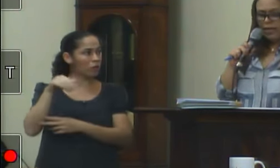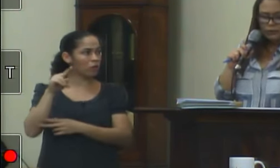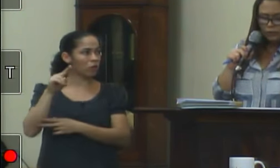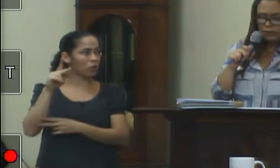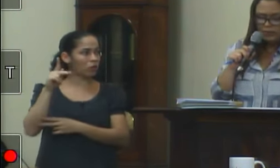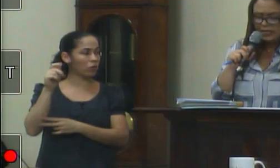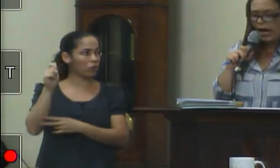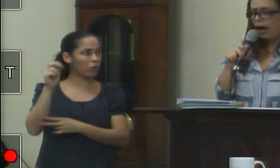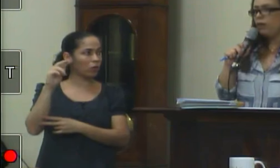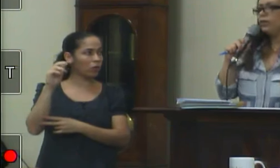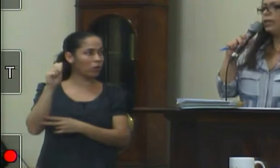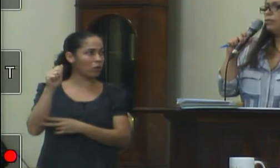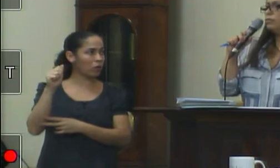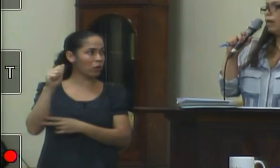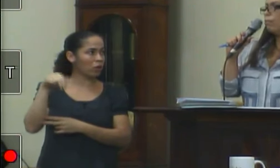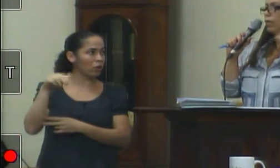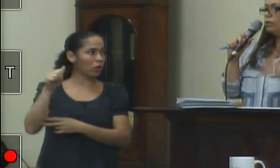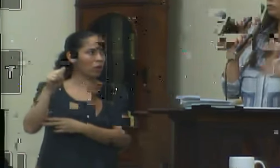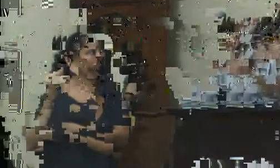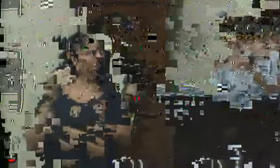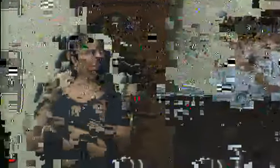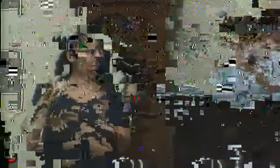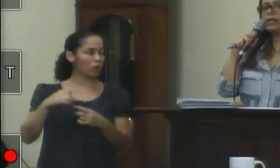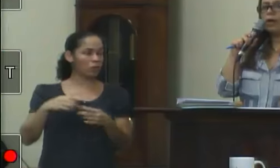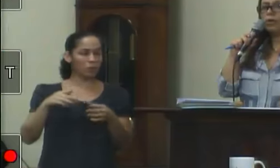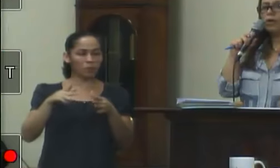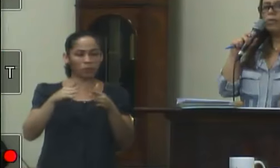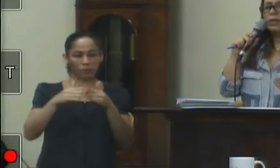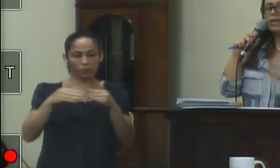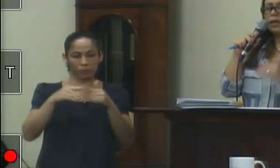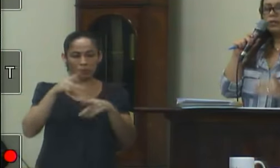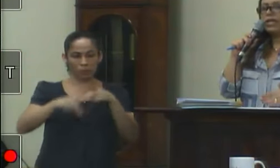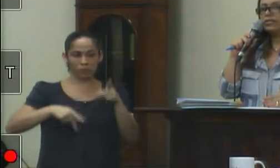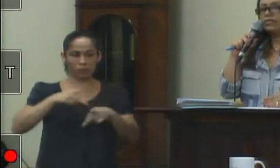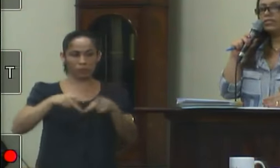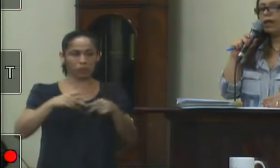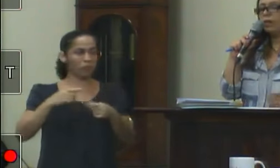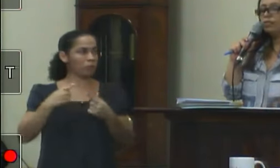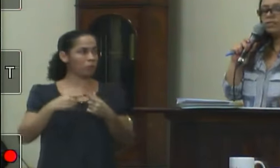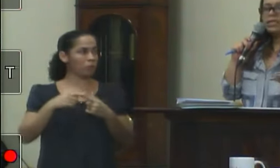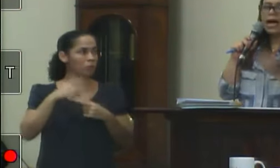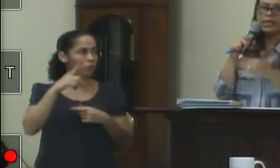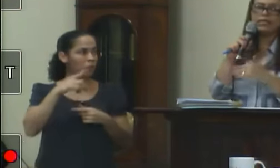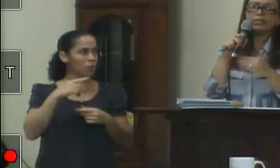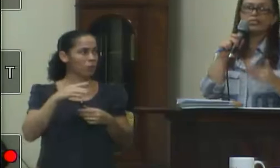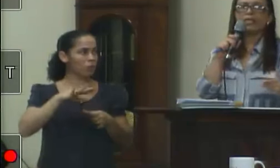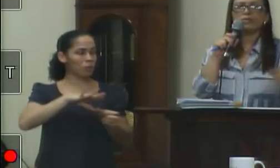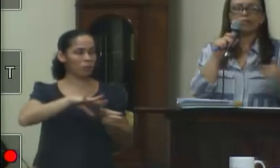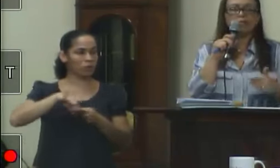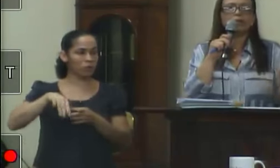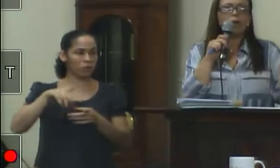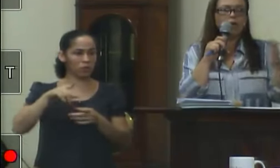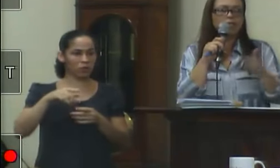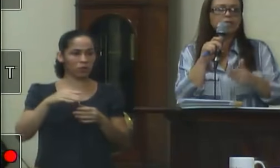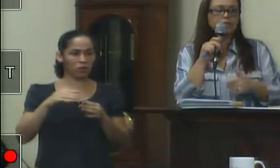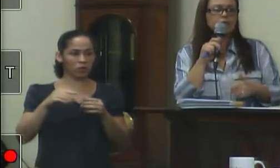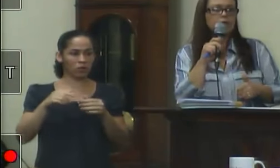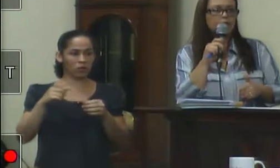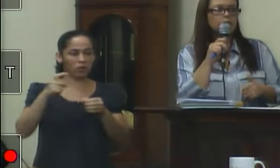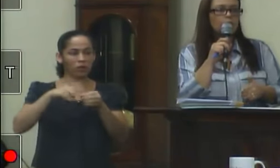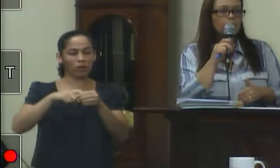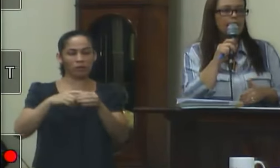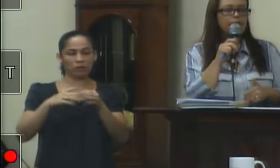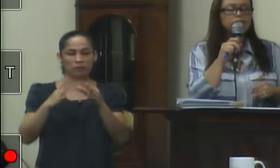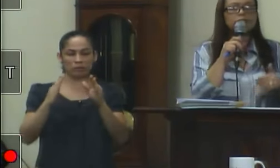um mandado judicial, né, um apelo da população para que a unidade de saúde saísse de dentro da escola, que